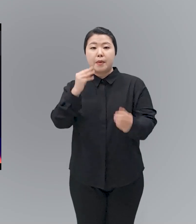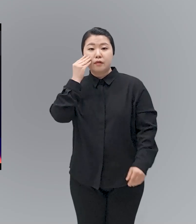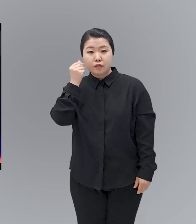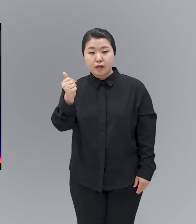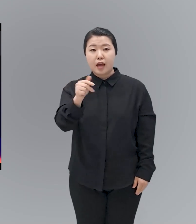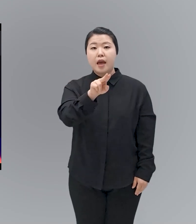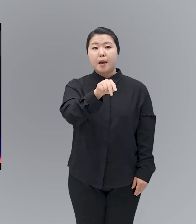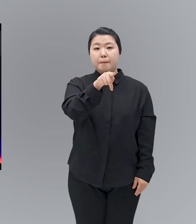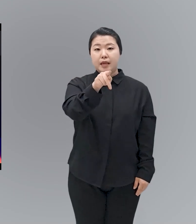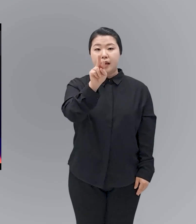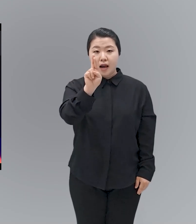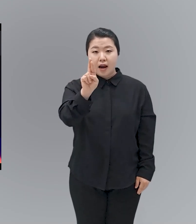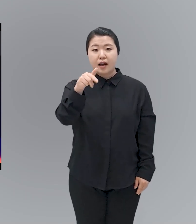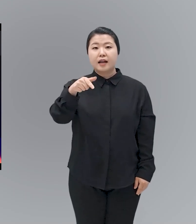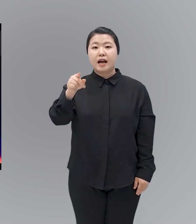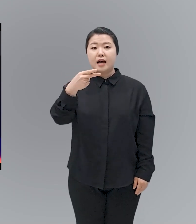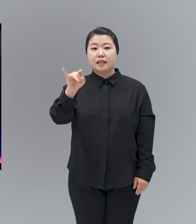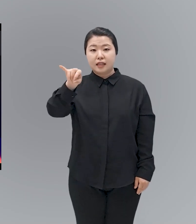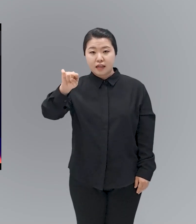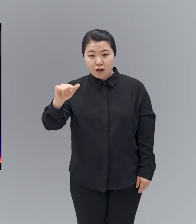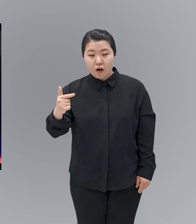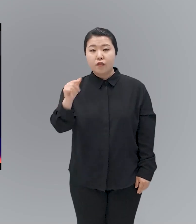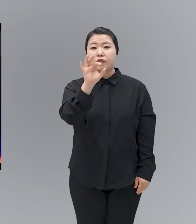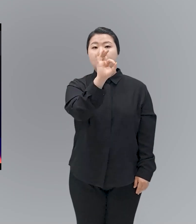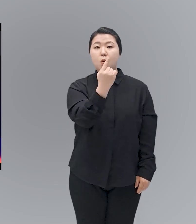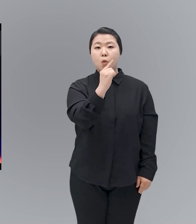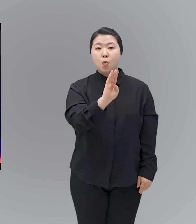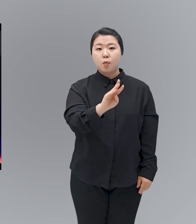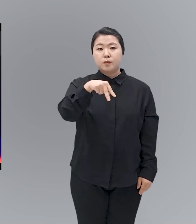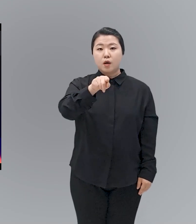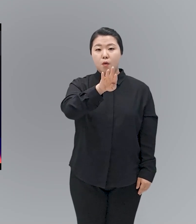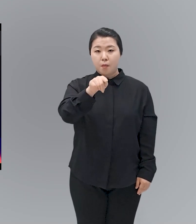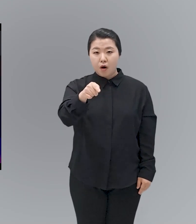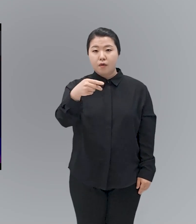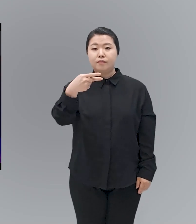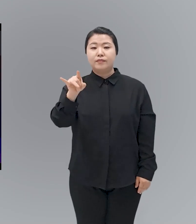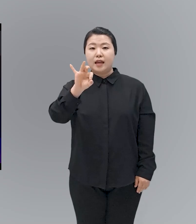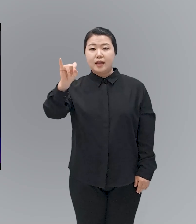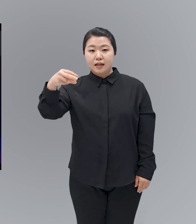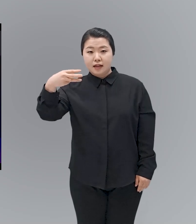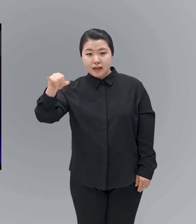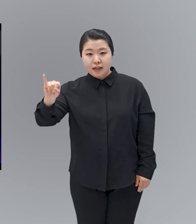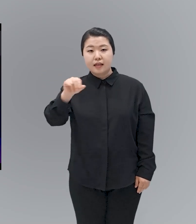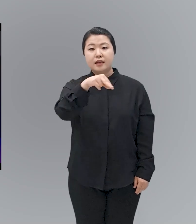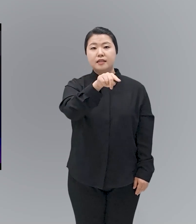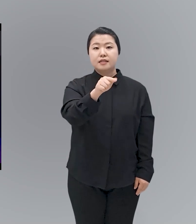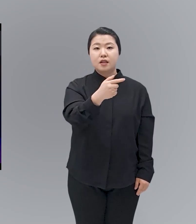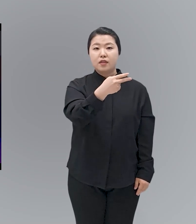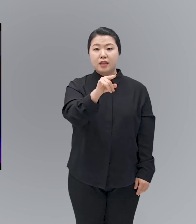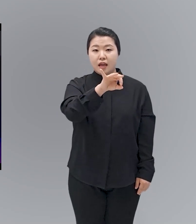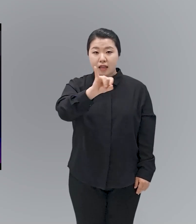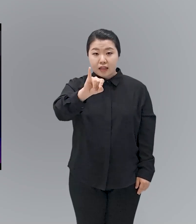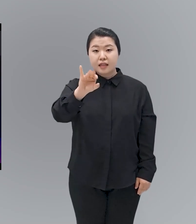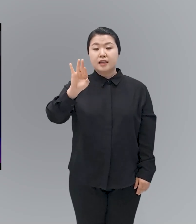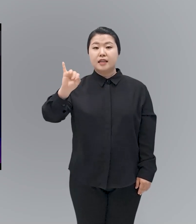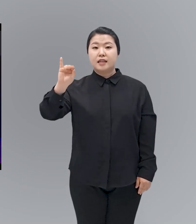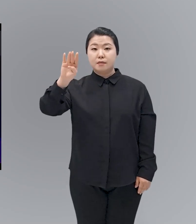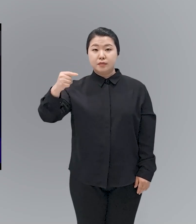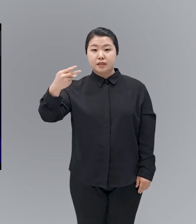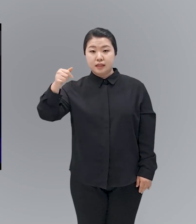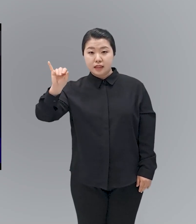그 역사적인 성과의 주인공은 바로 팀 쿡. 타임, CNN, 포춘 선정 위대한 지도자